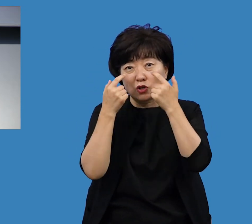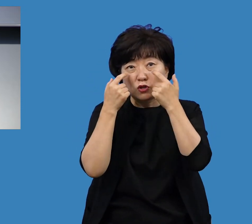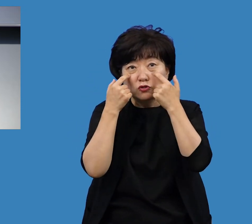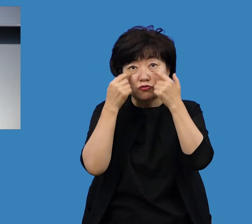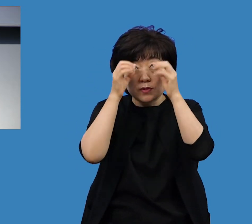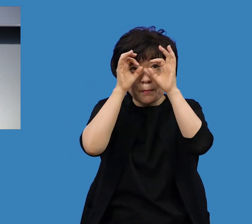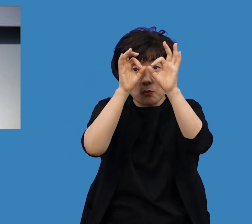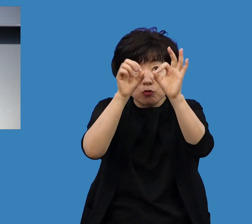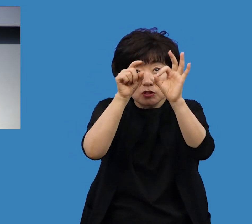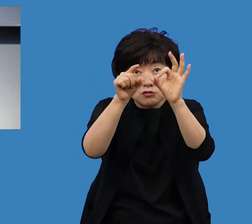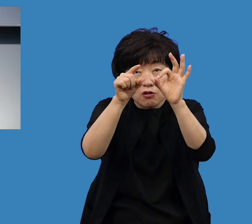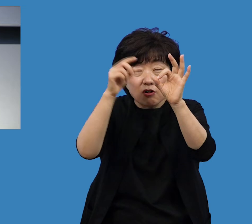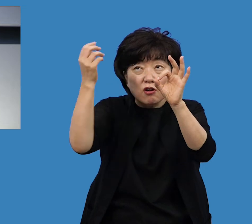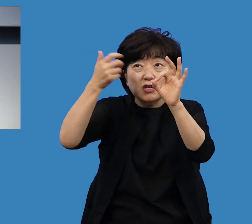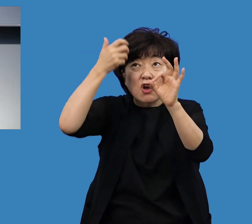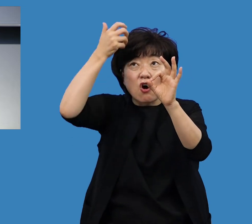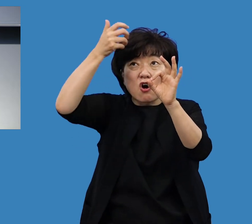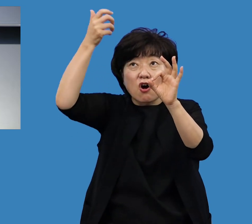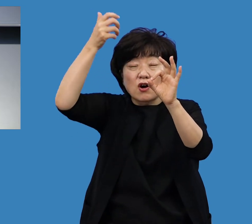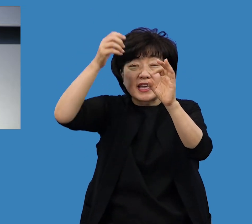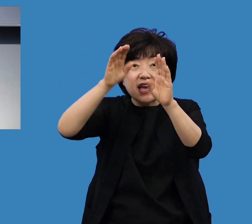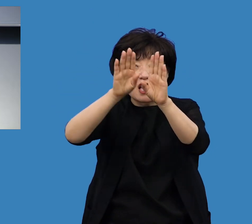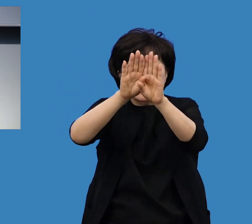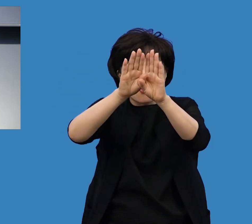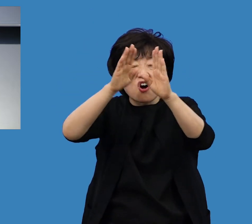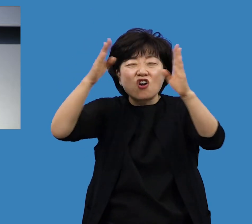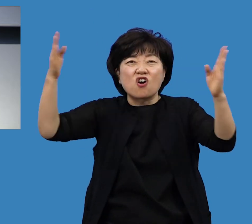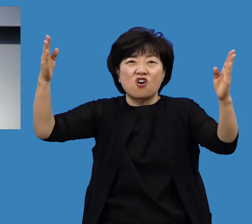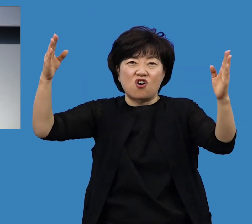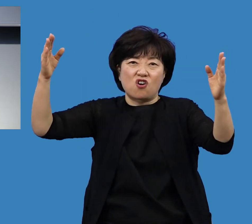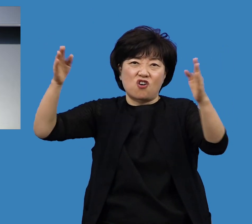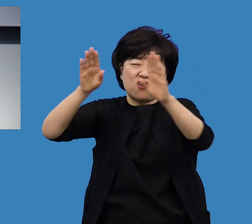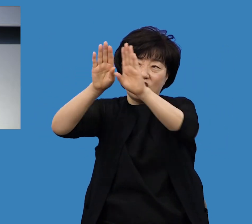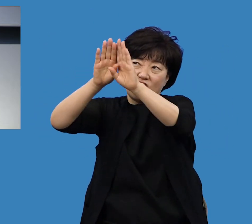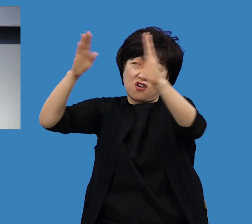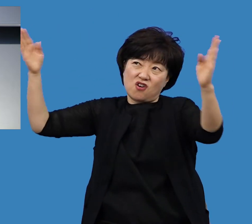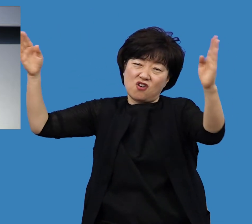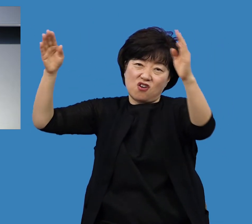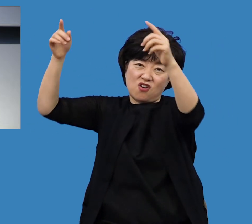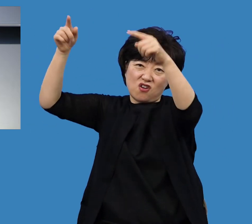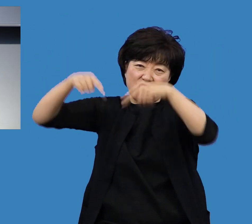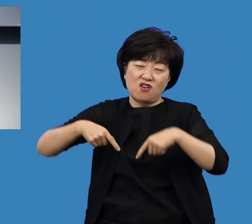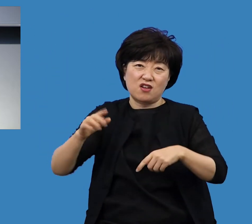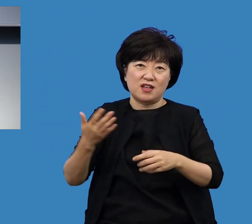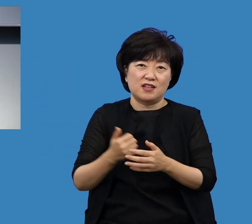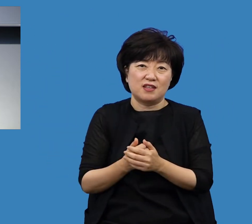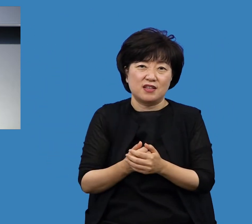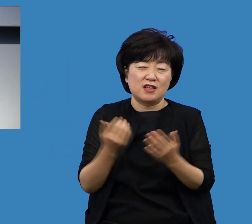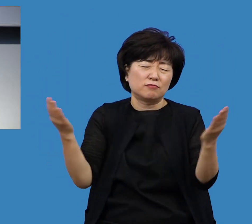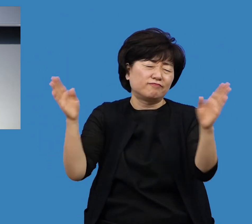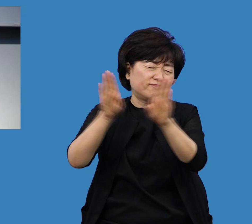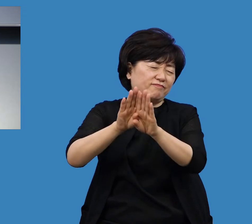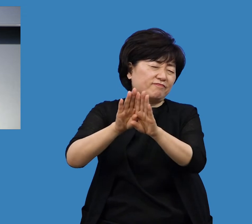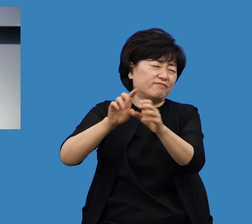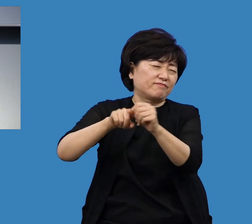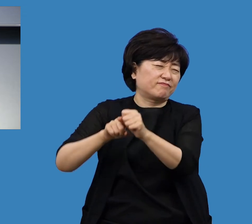거예요. 보는 것은 영적인 것의 문을 열어주는 거야. 문을 닫아두면요 절대로 못